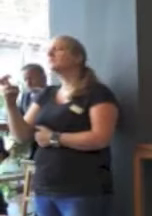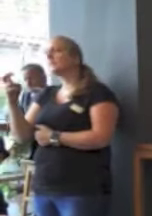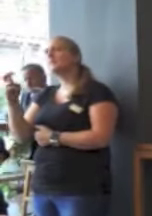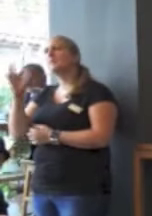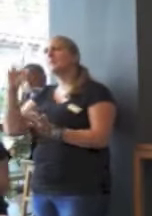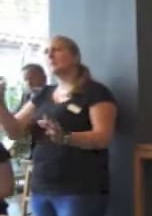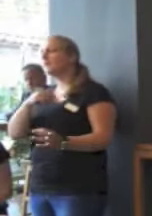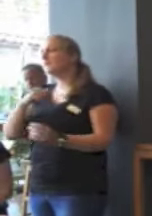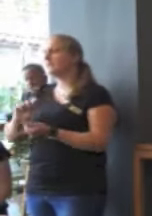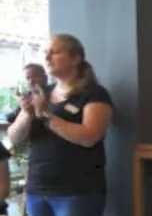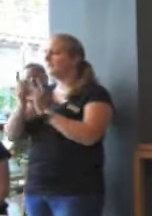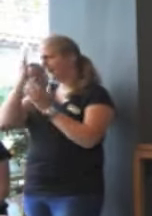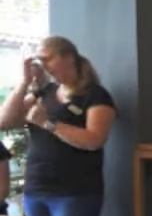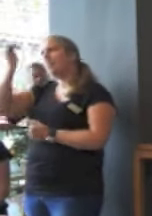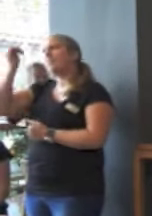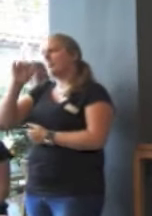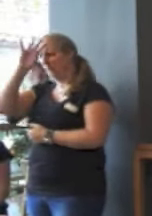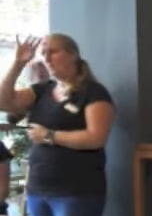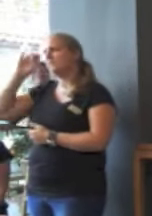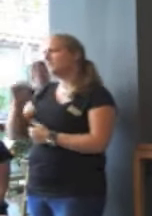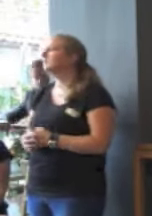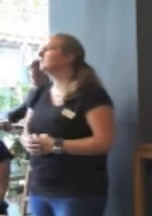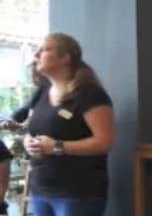på åldrandet.